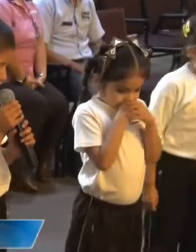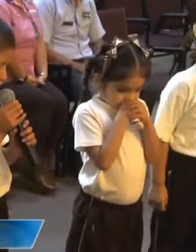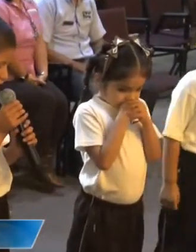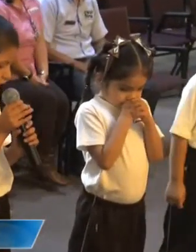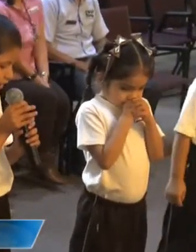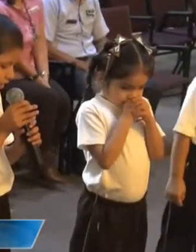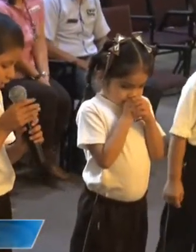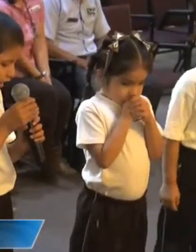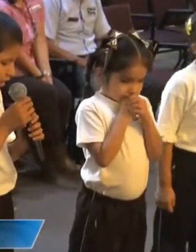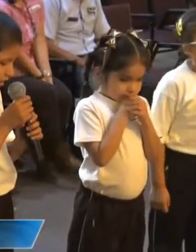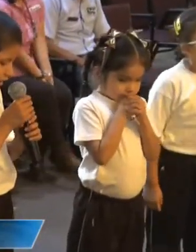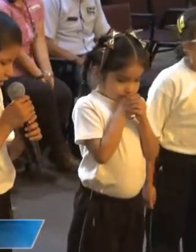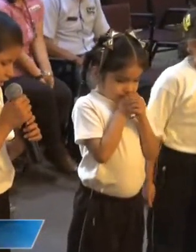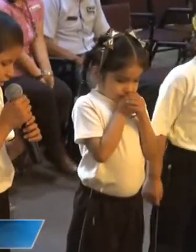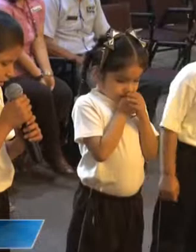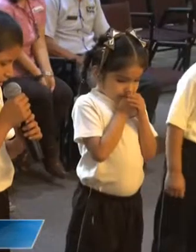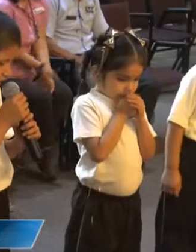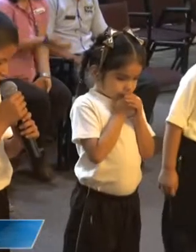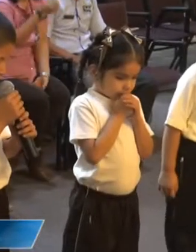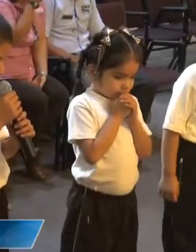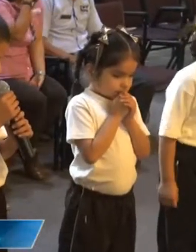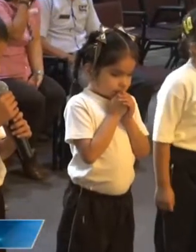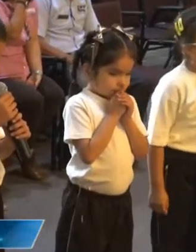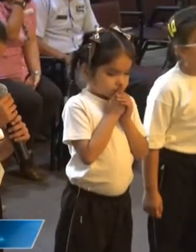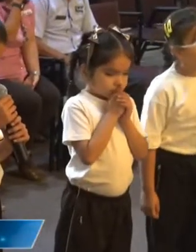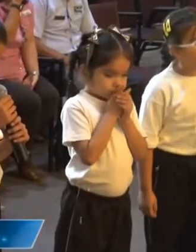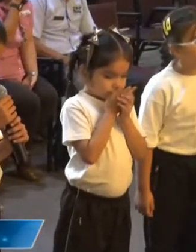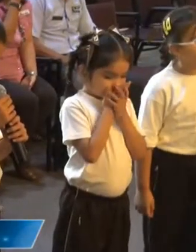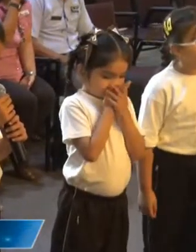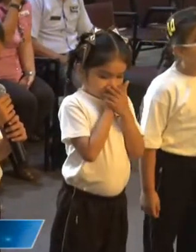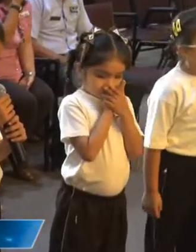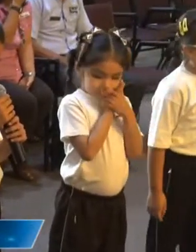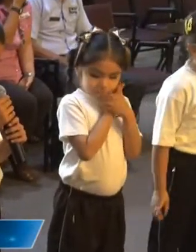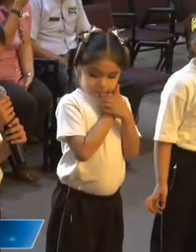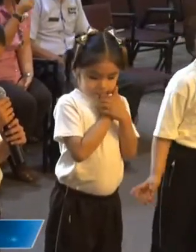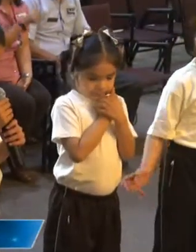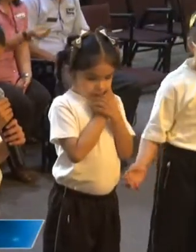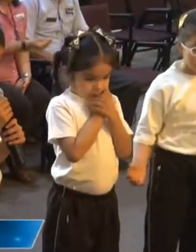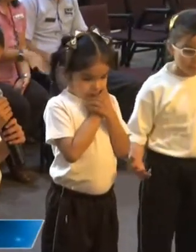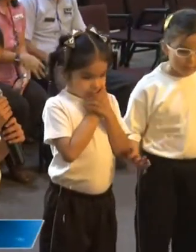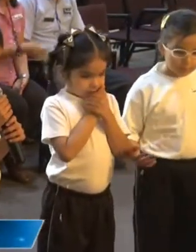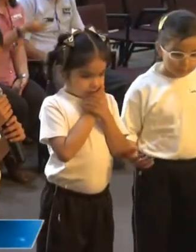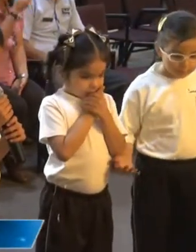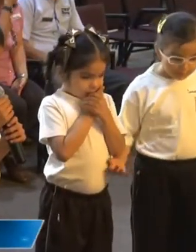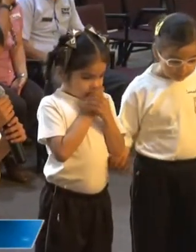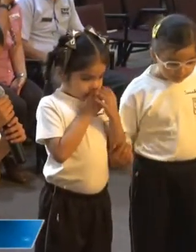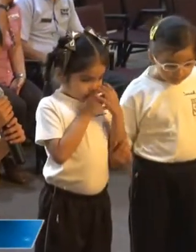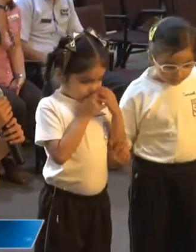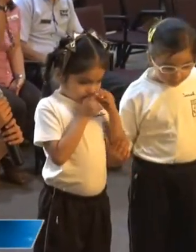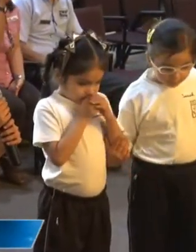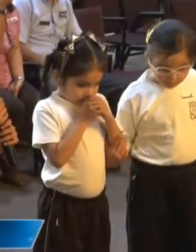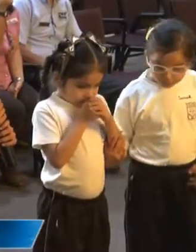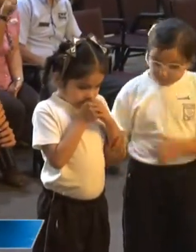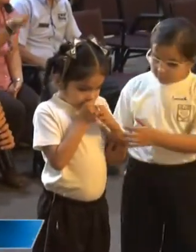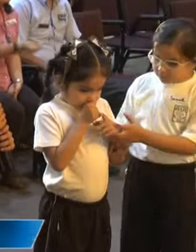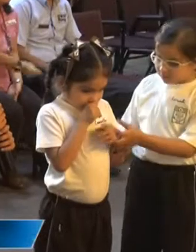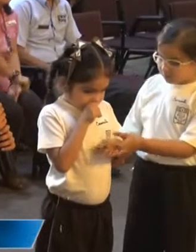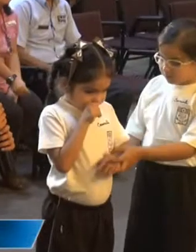violencia y que haiga rampas que estén construidos las veredas que no hayan